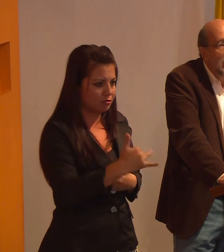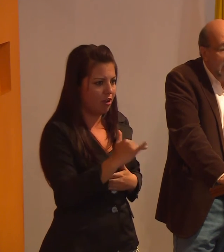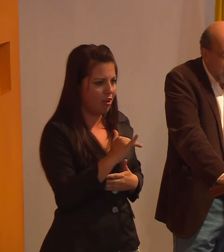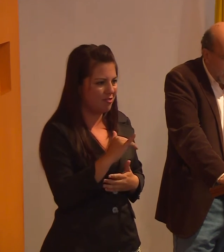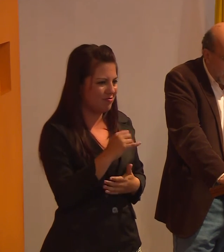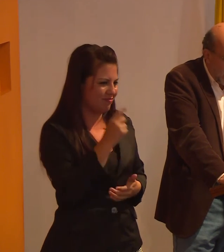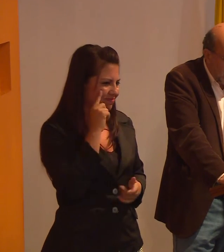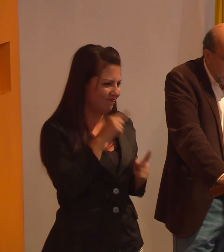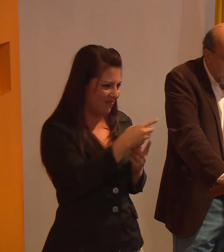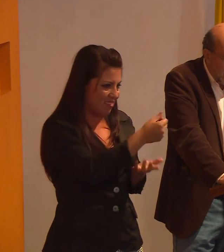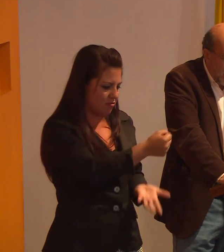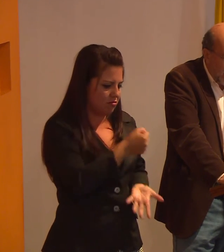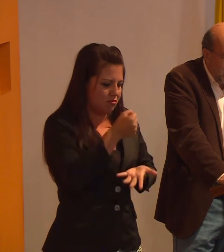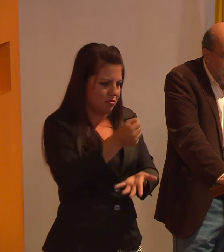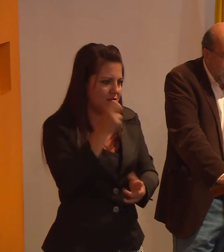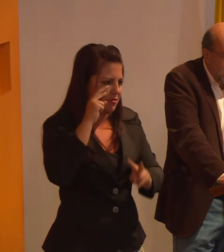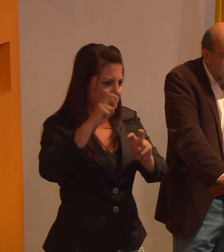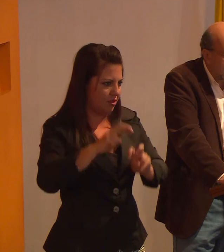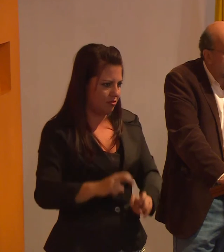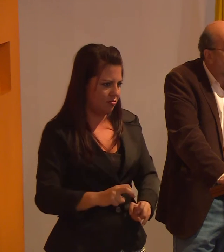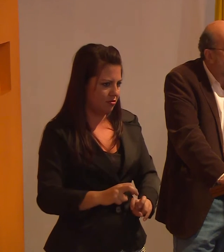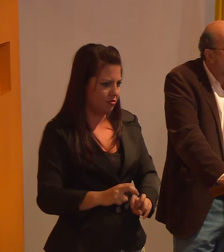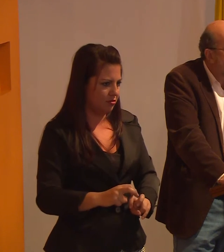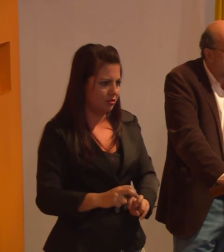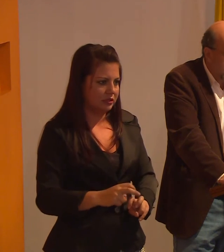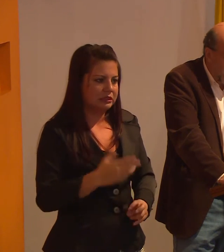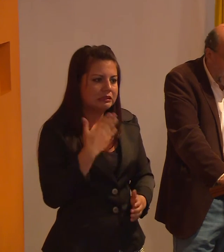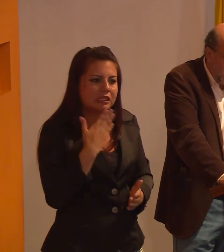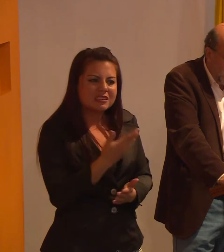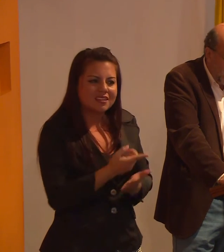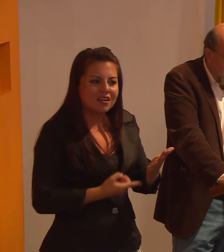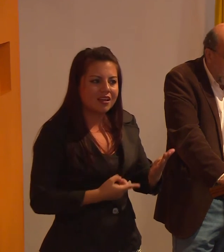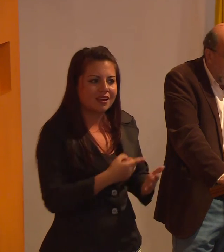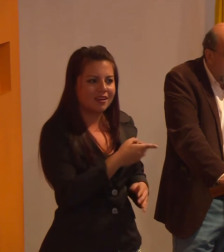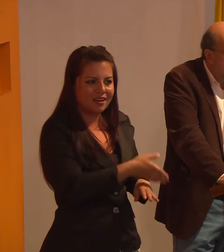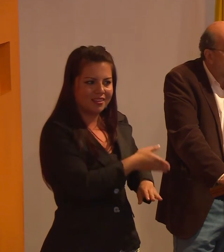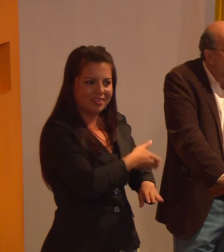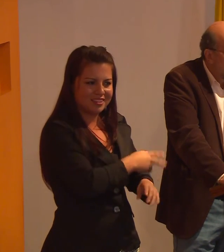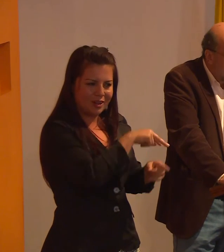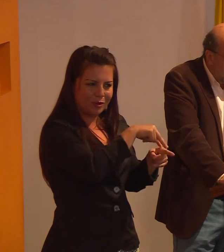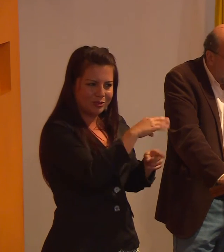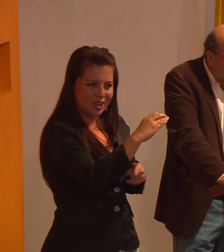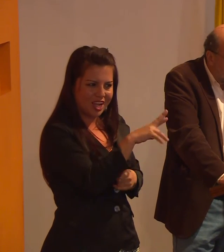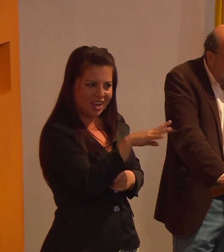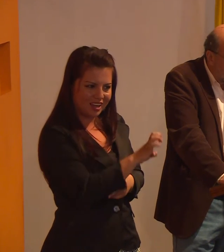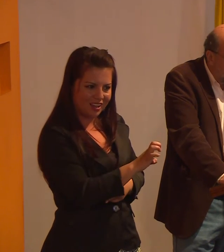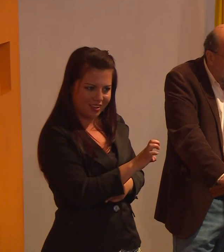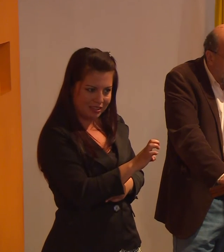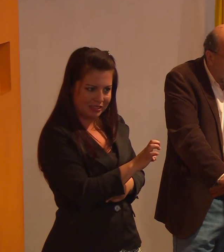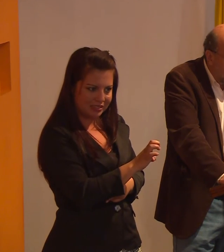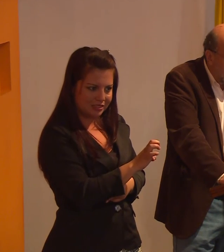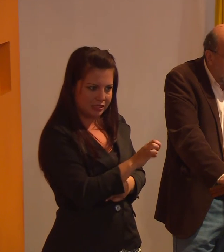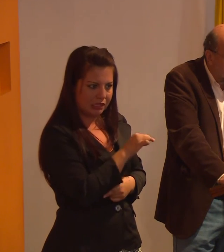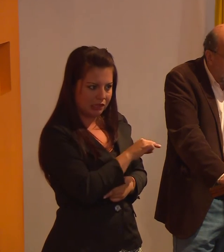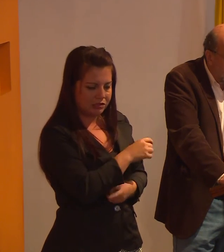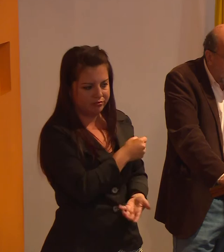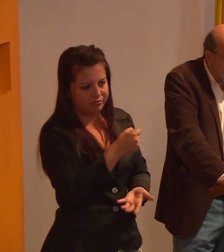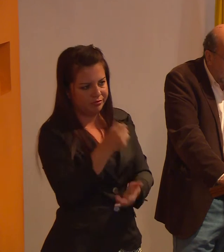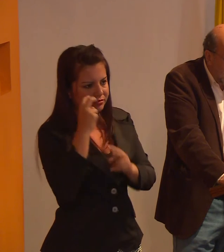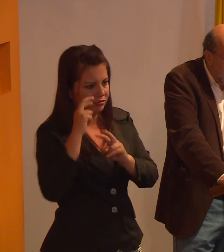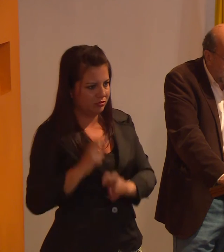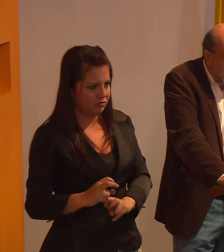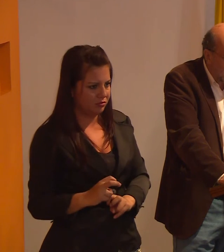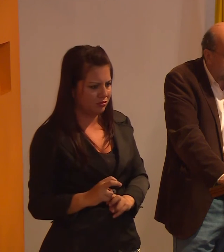investigación gracias a la inversión de recursos CREE, hecho que se verá expresado en las